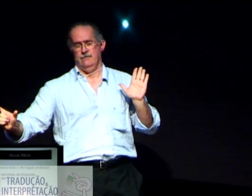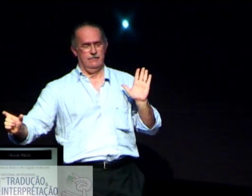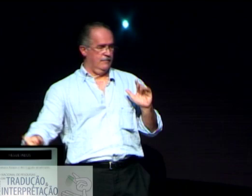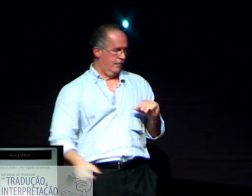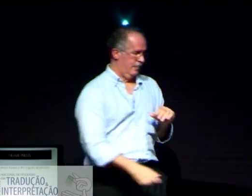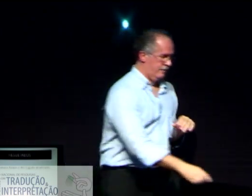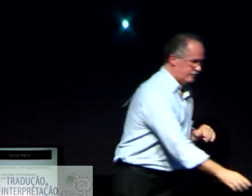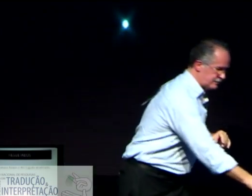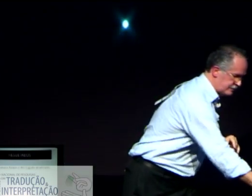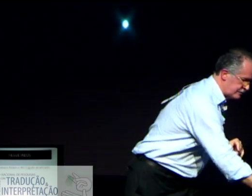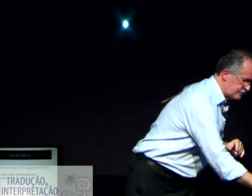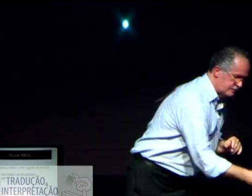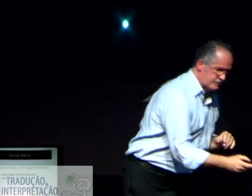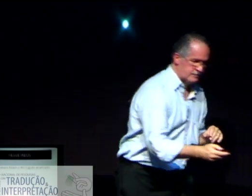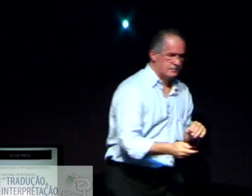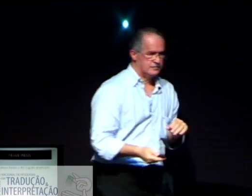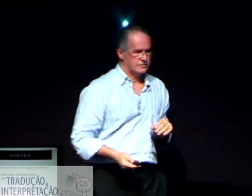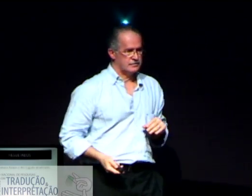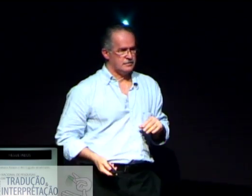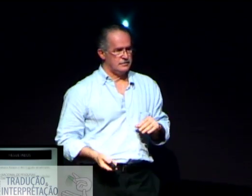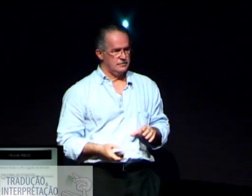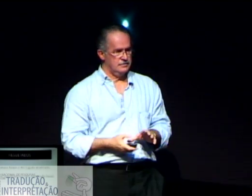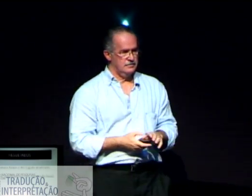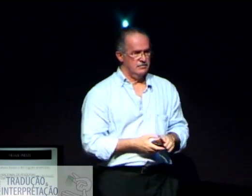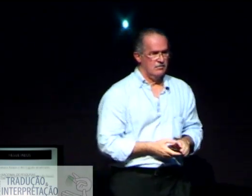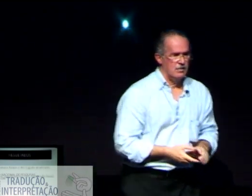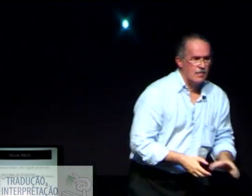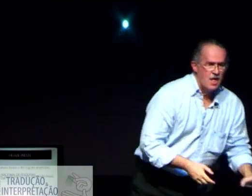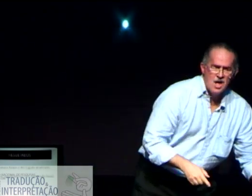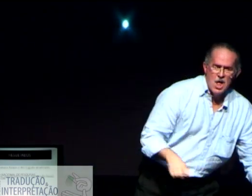Né? Vejam que ele produz um português sinalizado.